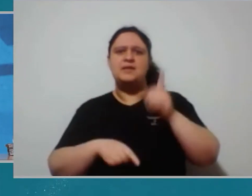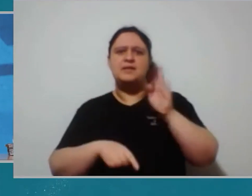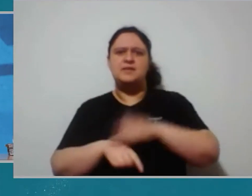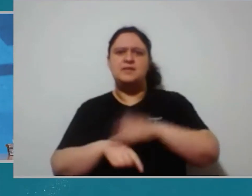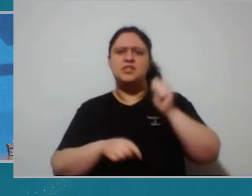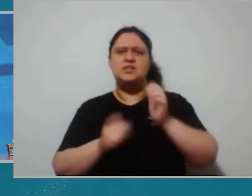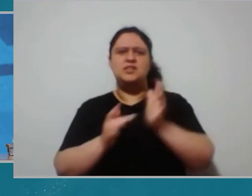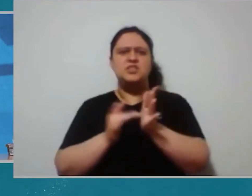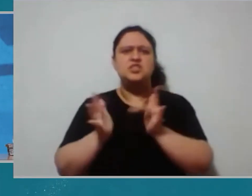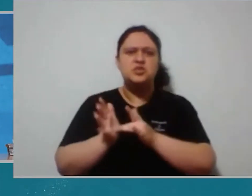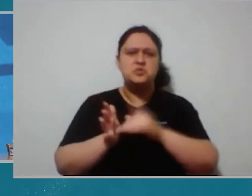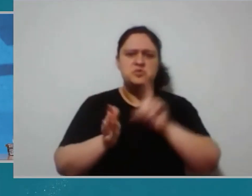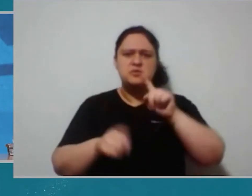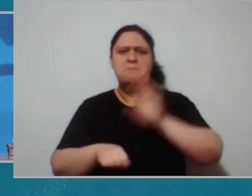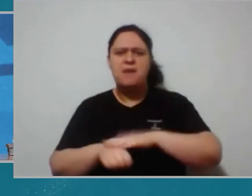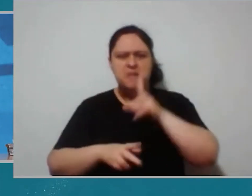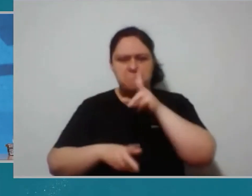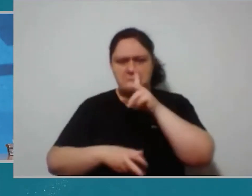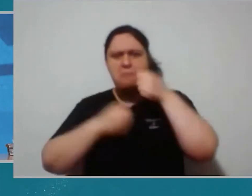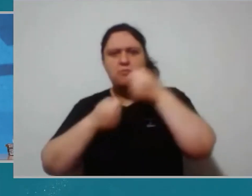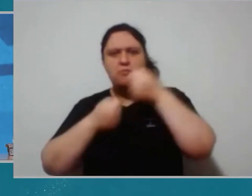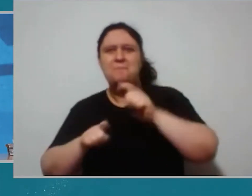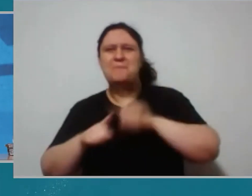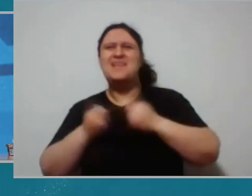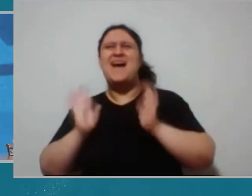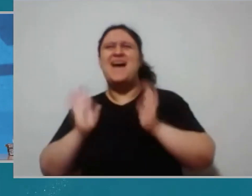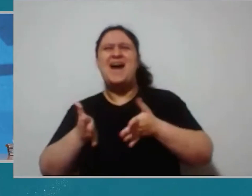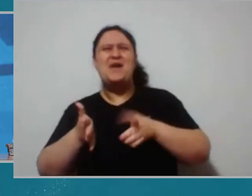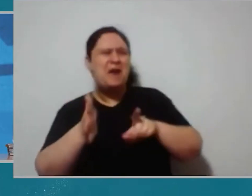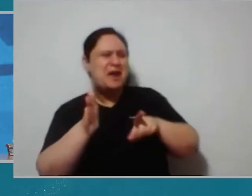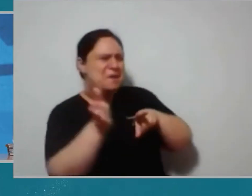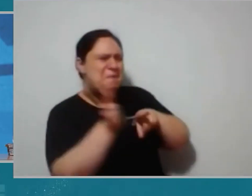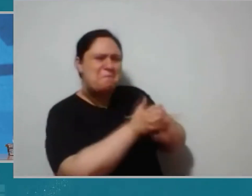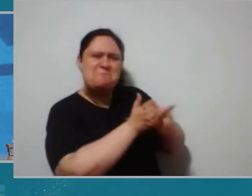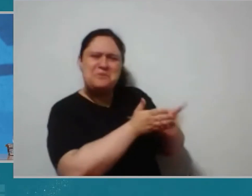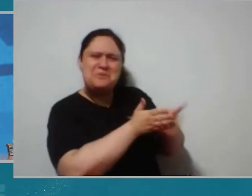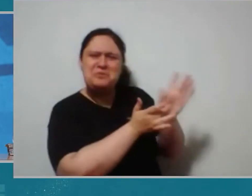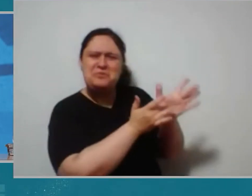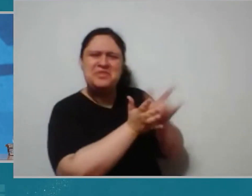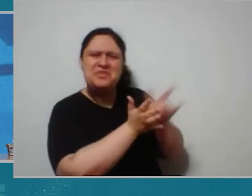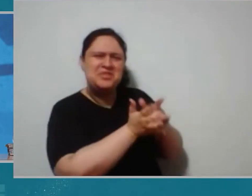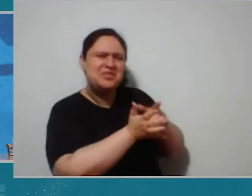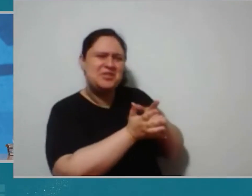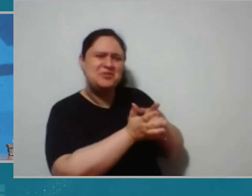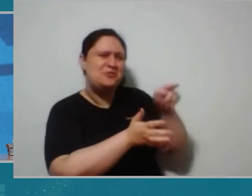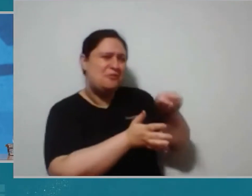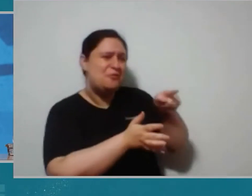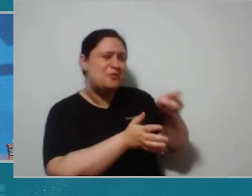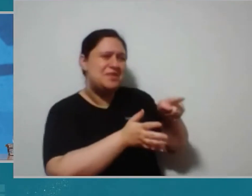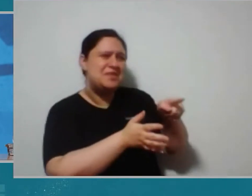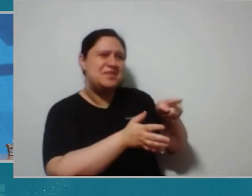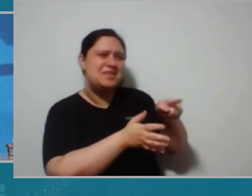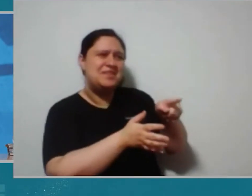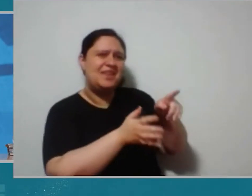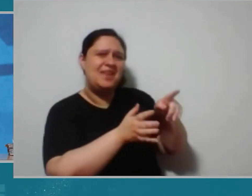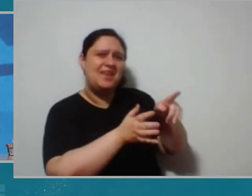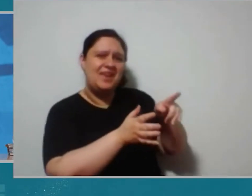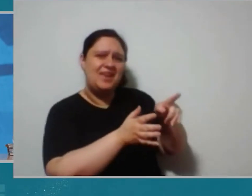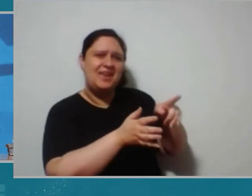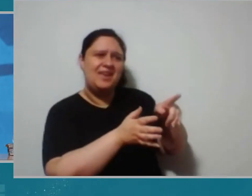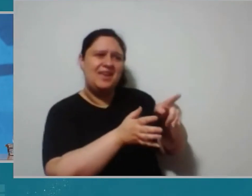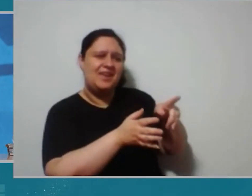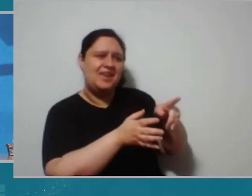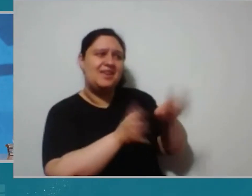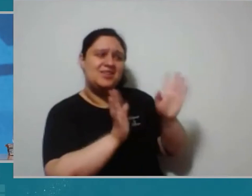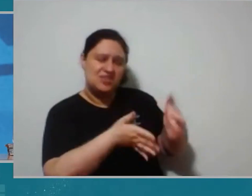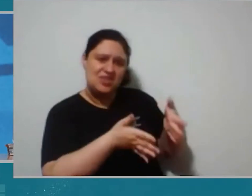Agora está perguntando ao Senhor: és tu aquele que estava para vir, ou havemos de esperar outro?